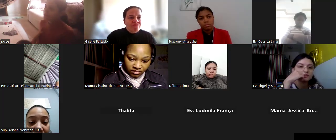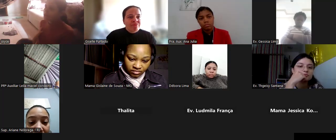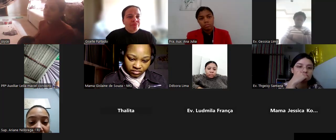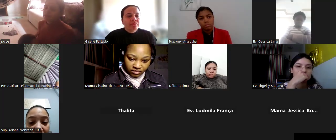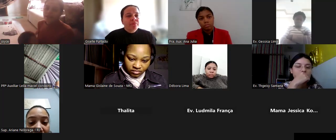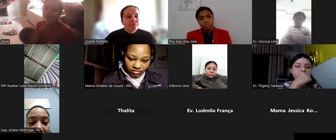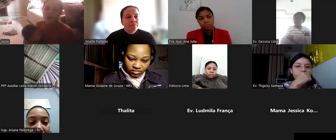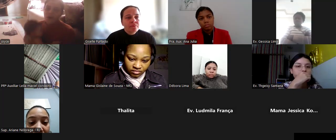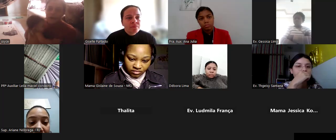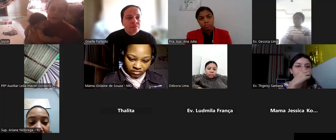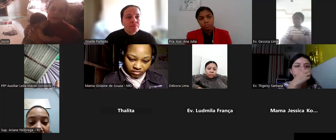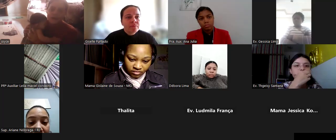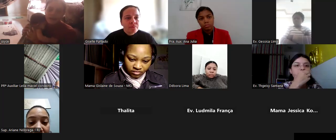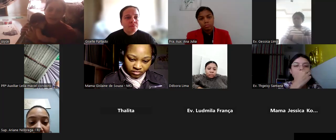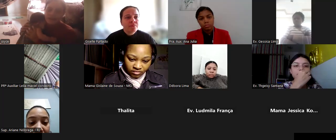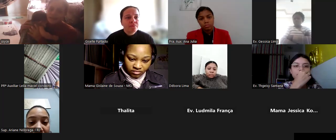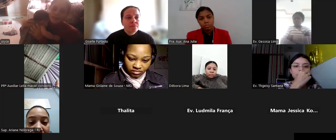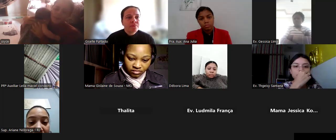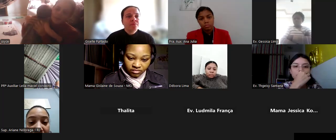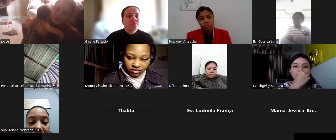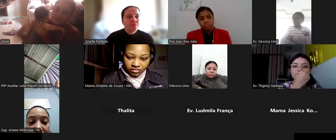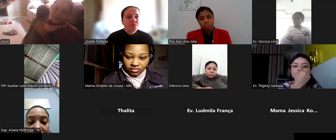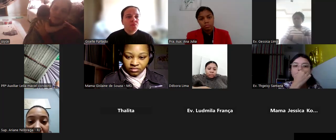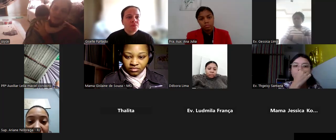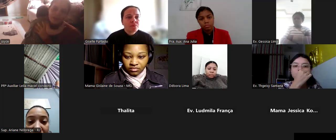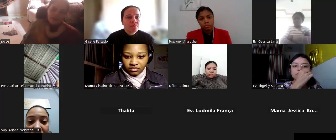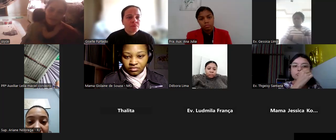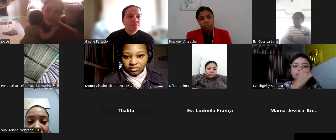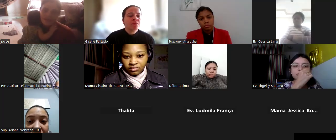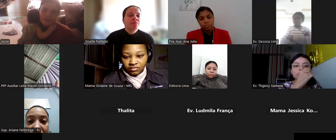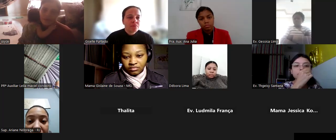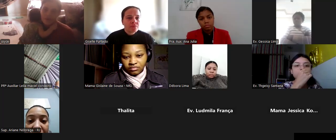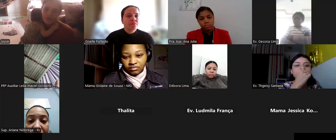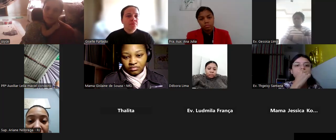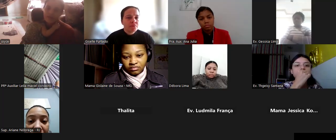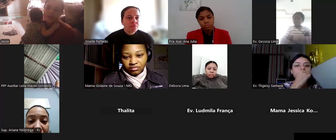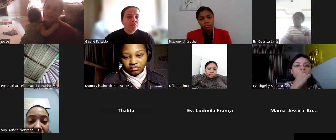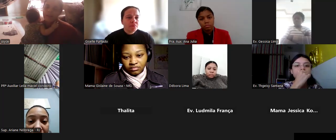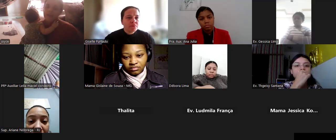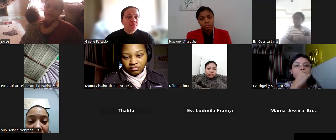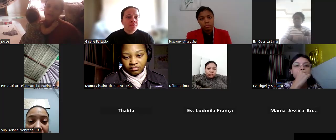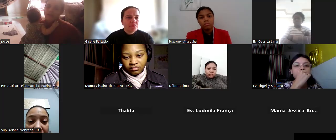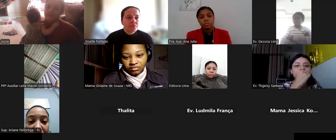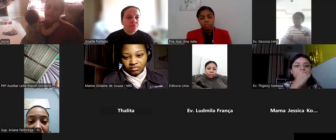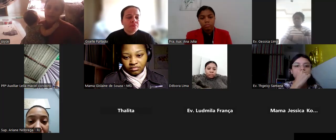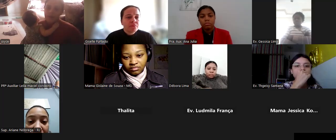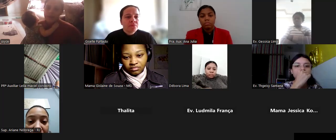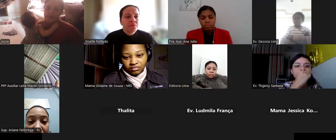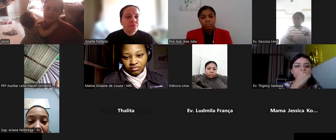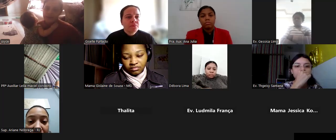não tem na escola ninguém que ensine, são pessoas que nem frequentam às vezes a escola, Uhum. né? Crianças que realmente só vivem dentro